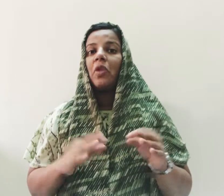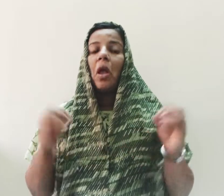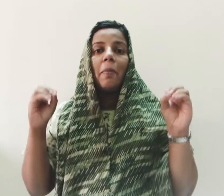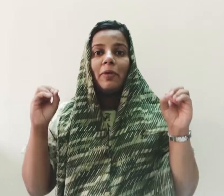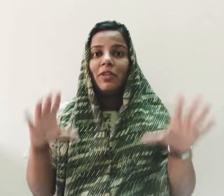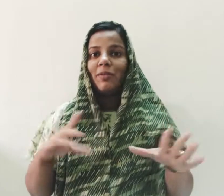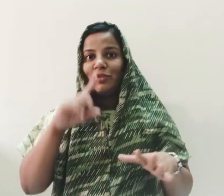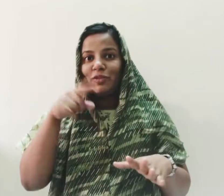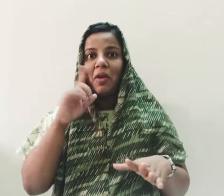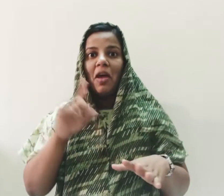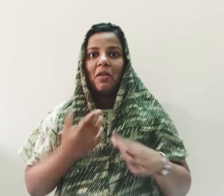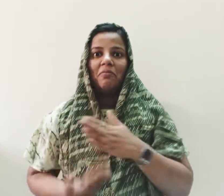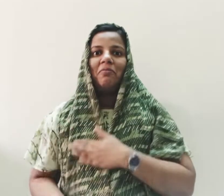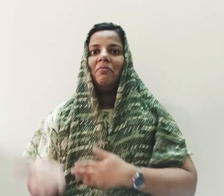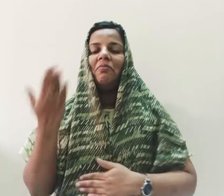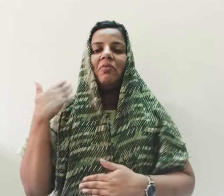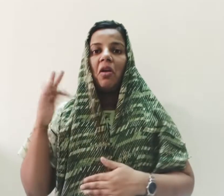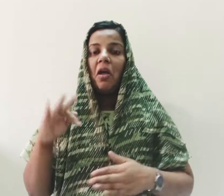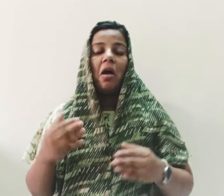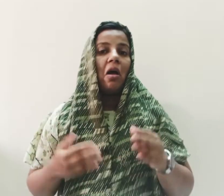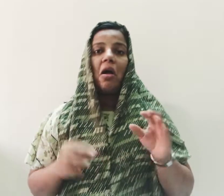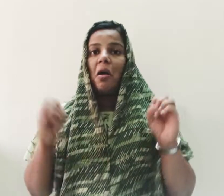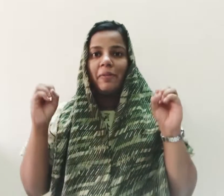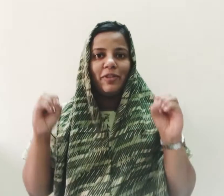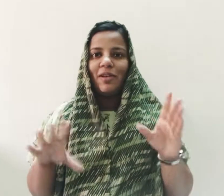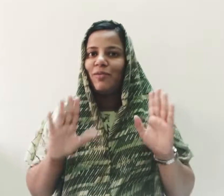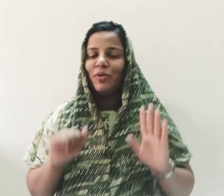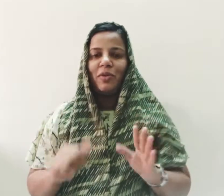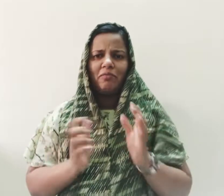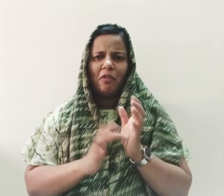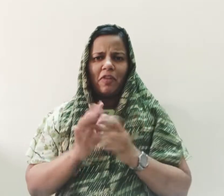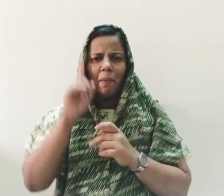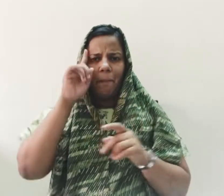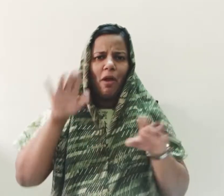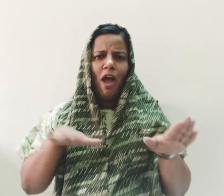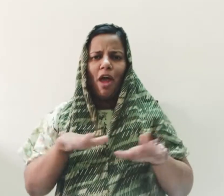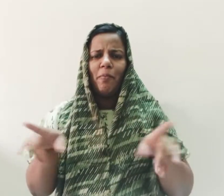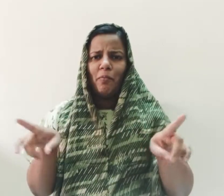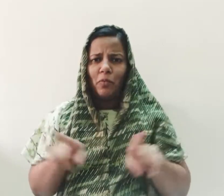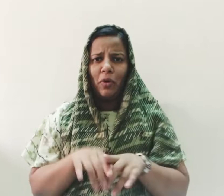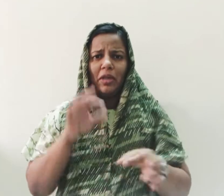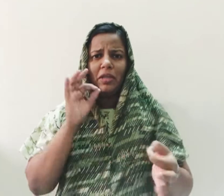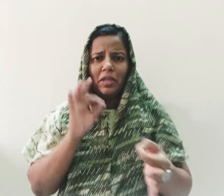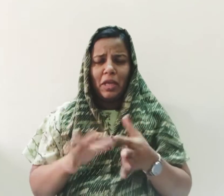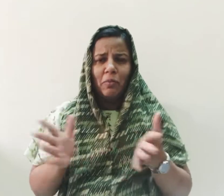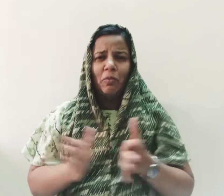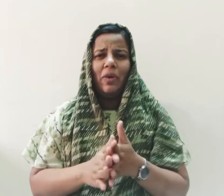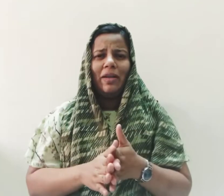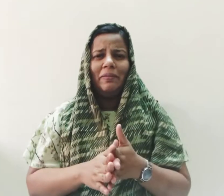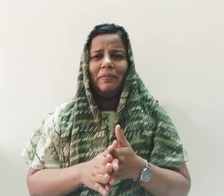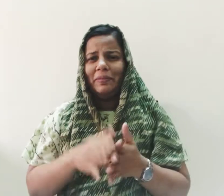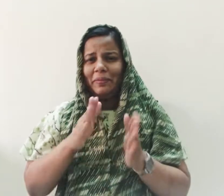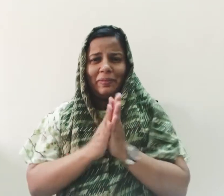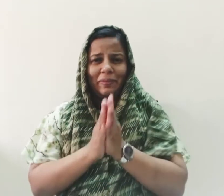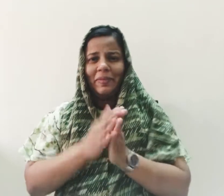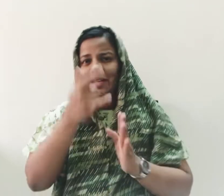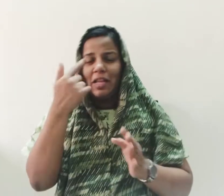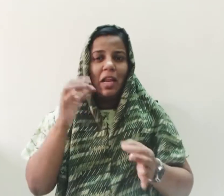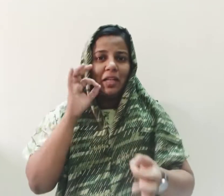ജീവിക്കുന്ന വ്യക്തിയാണ് ഏലിയാവ്. ദൈവത്തിൻ്റെ നിയോഗത്തിൽ സ്വർഗത്തിൽ നിന്ന് തീയിറക്കുകയും ബാലിൻ്റെ പ്രവാചകന്മാരെ കൊന്നുകളയുകയും ഒക്കെ